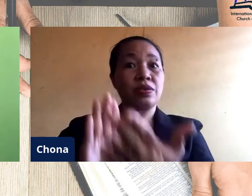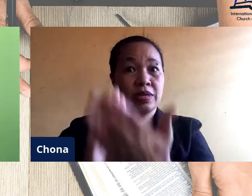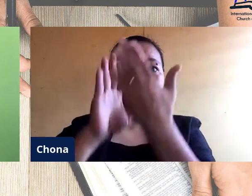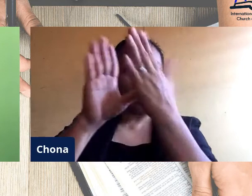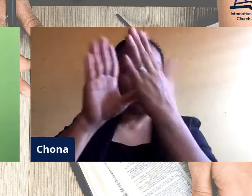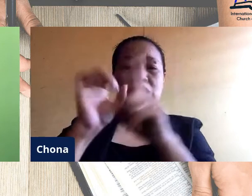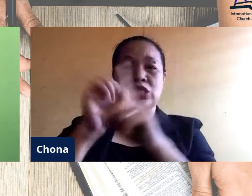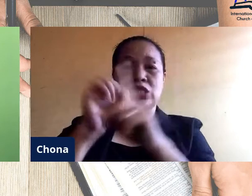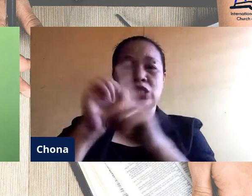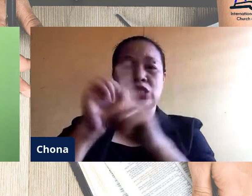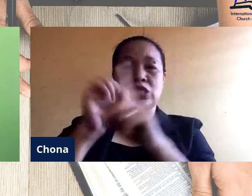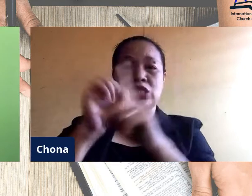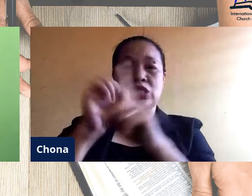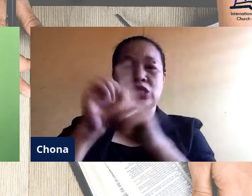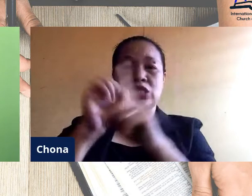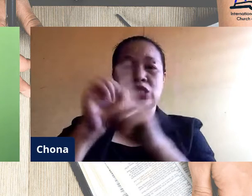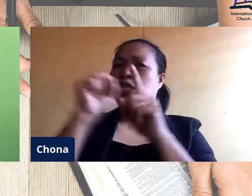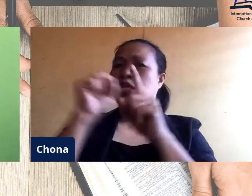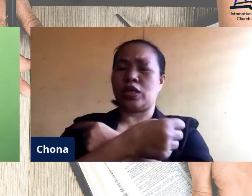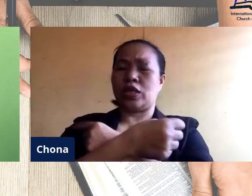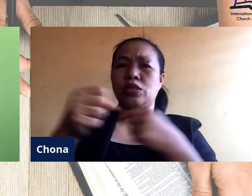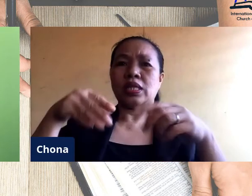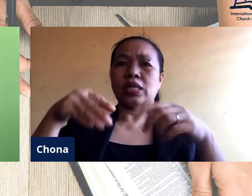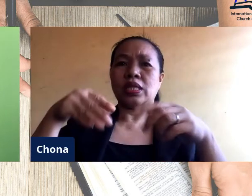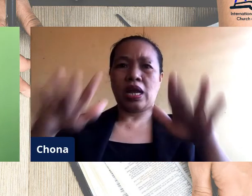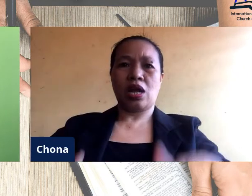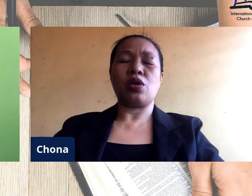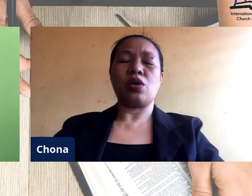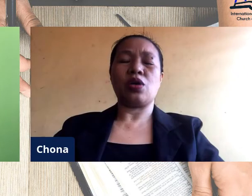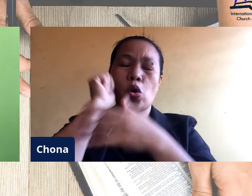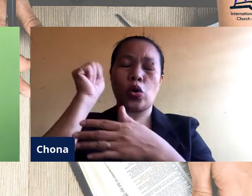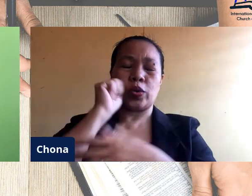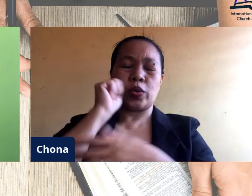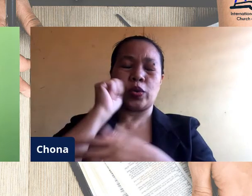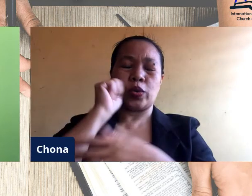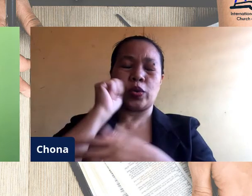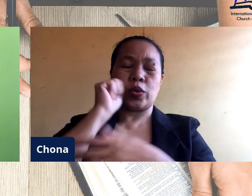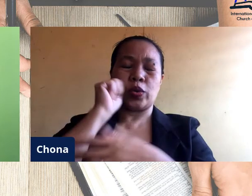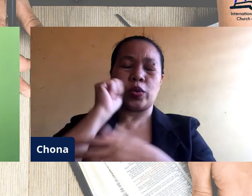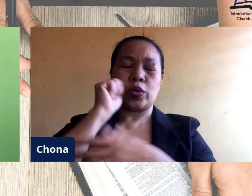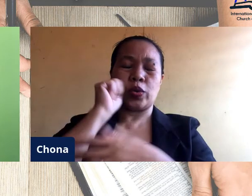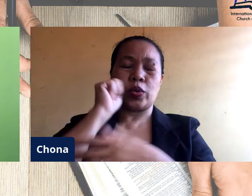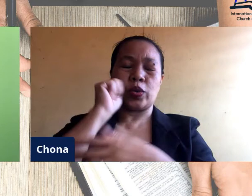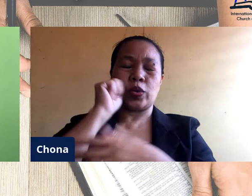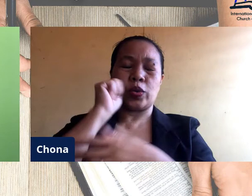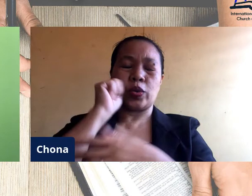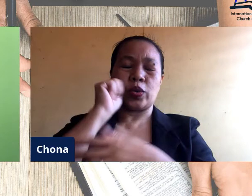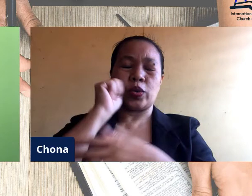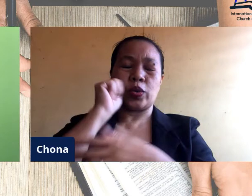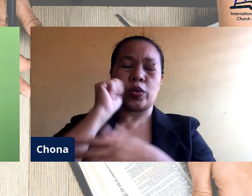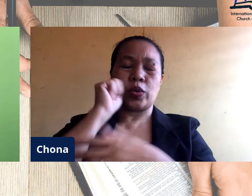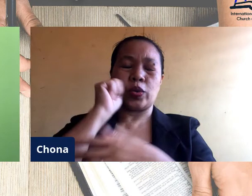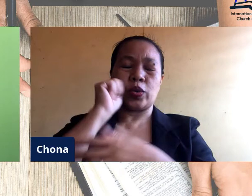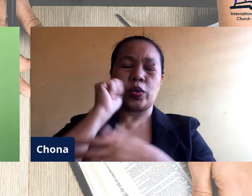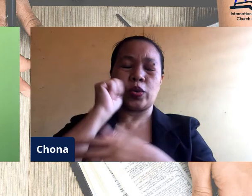God and things above. Nung siya po ay 88 years old, ayan,